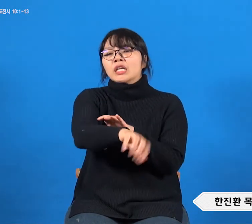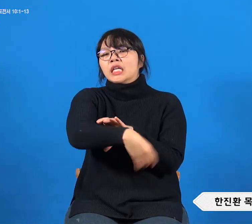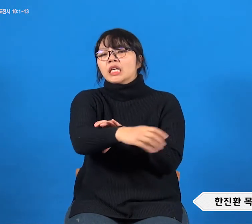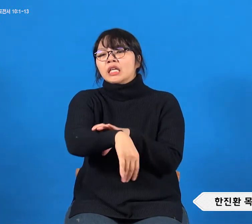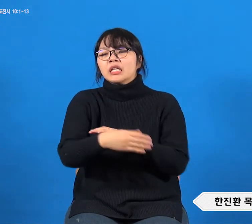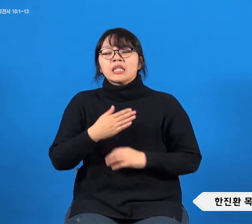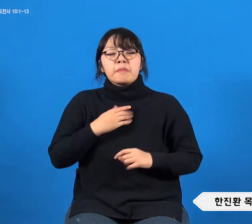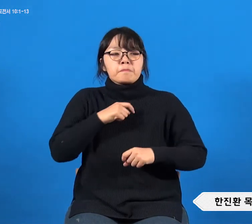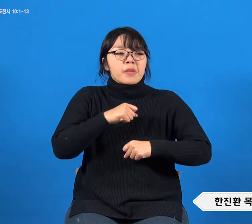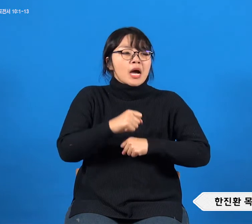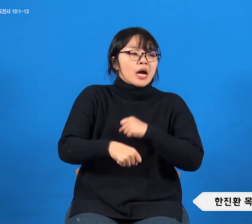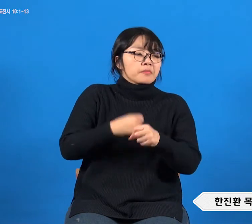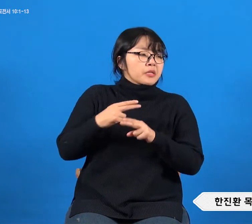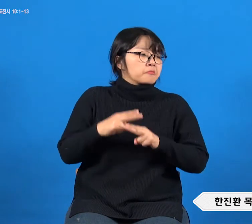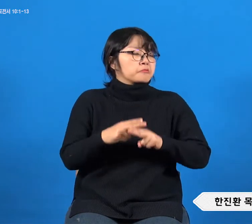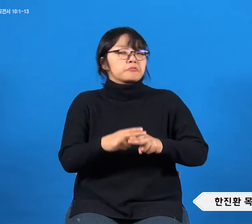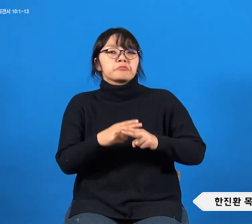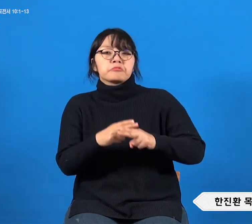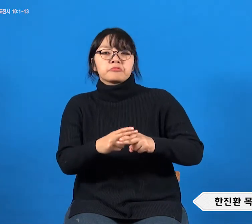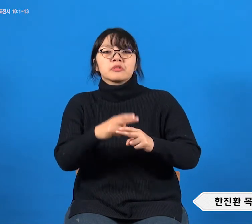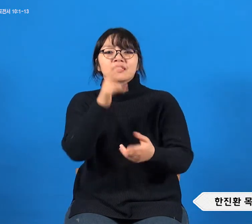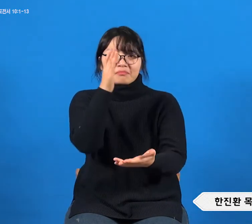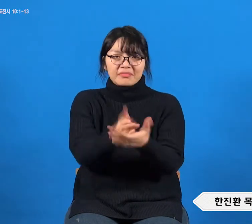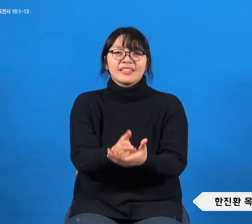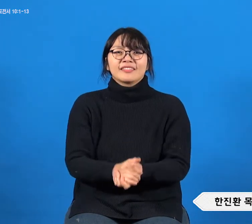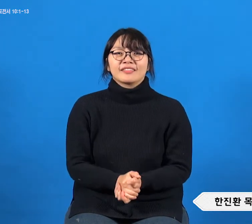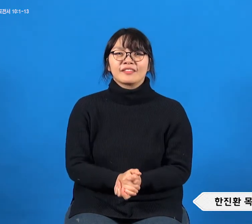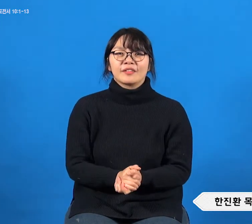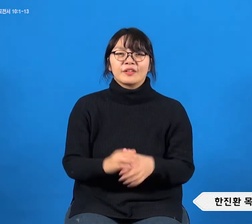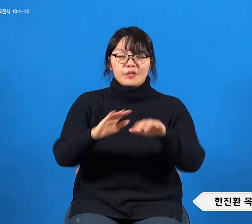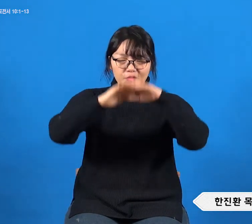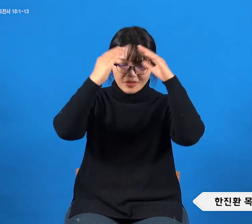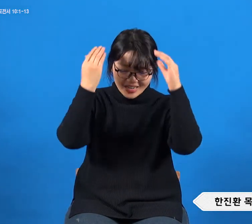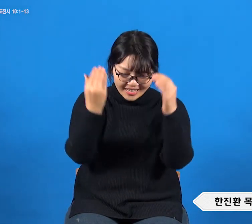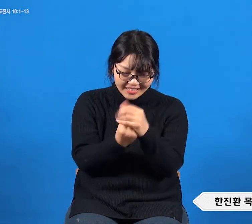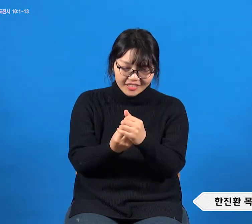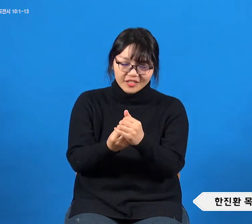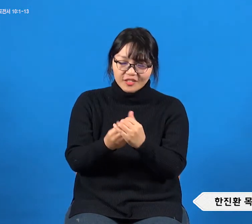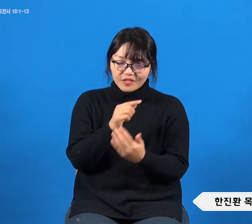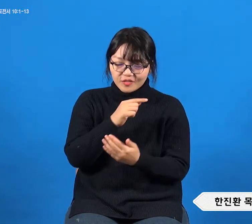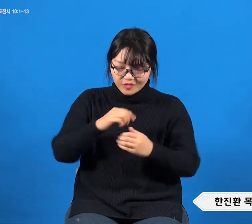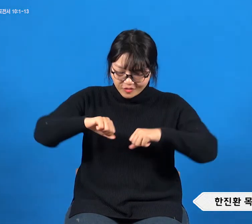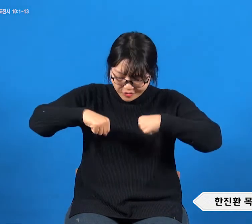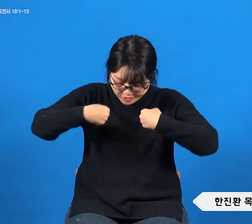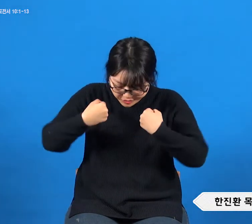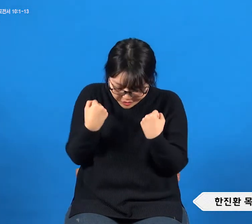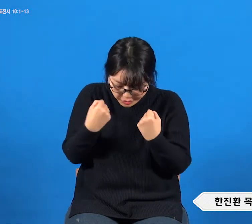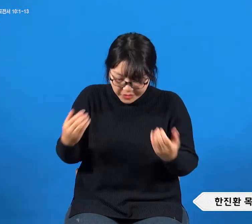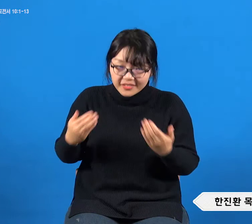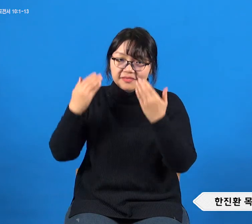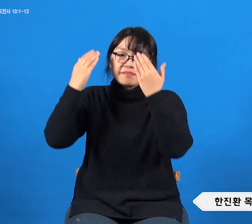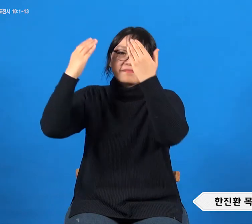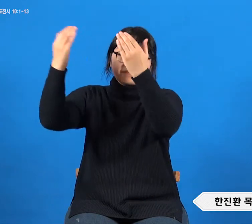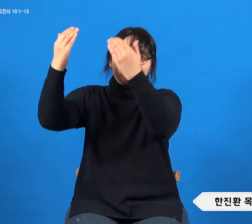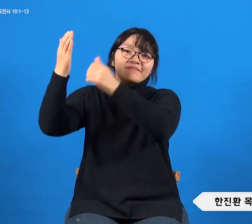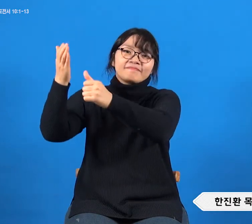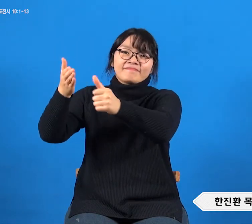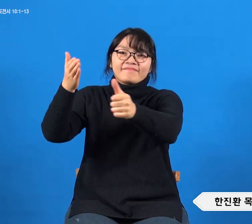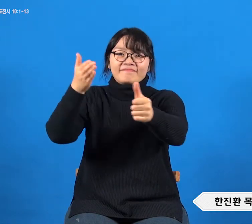보상 심리 가지고 그냥 합리화하려고 하지 말고 온전한 순종, 유보시키지 말고